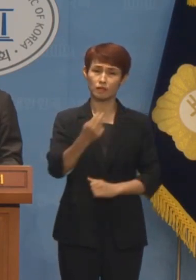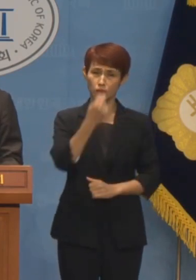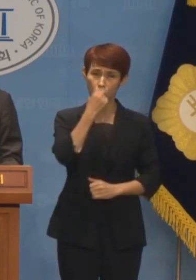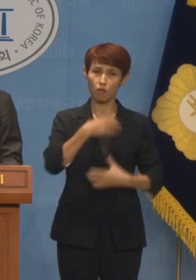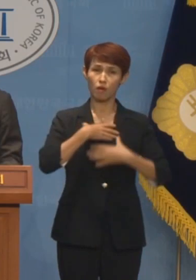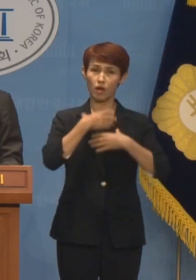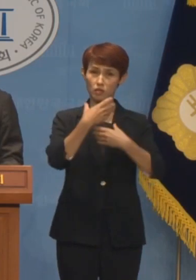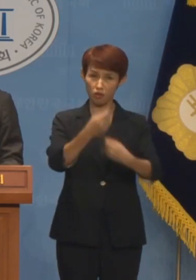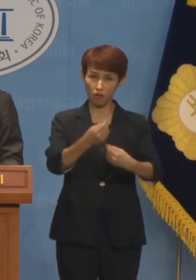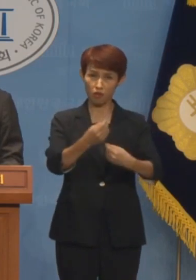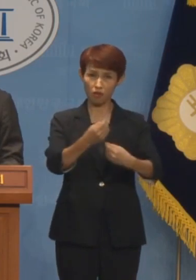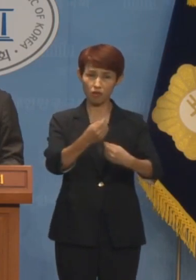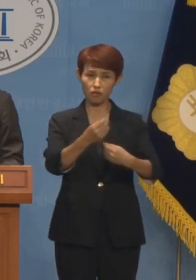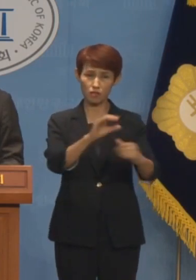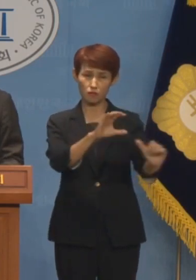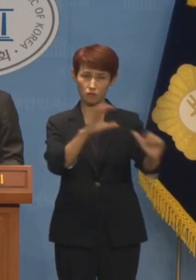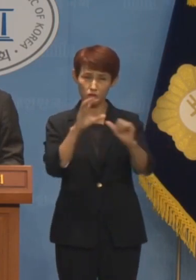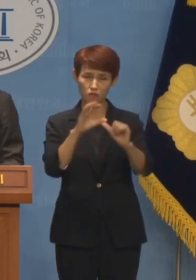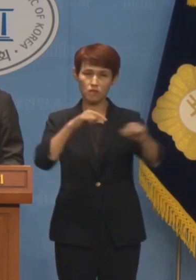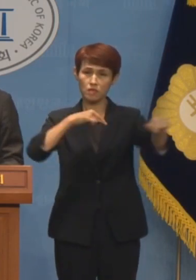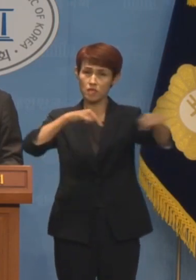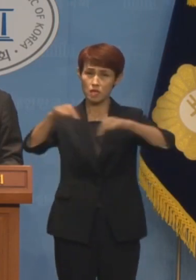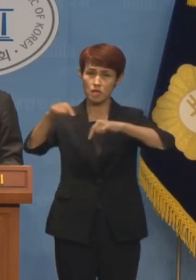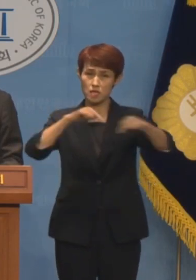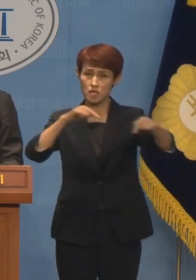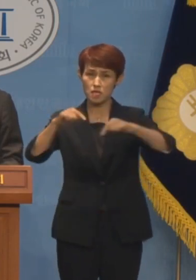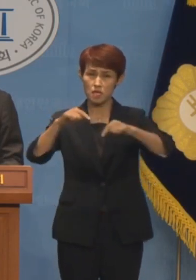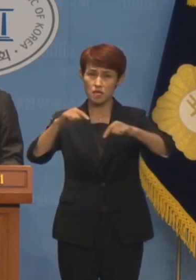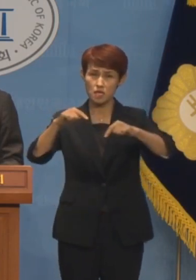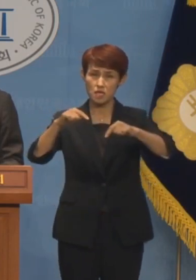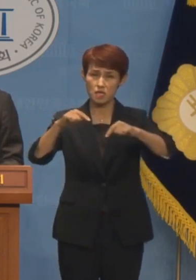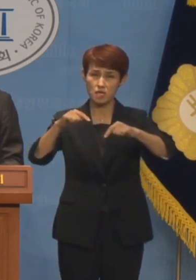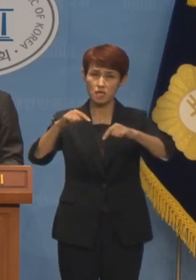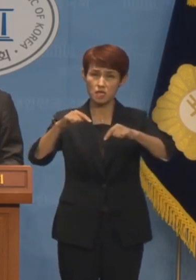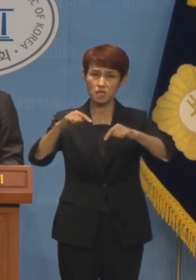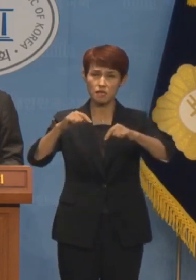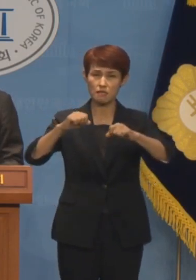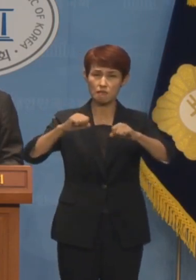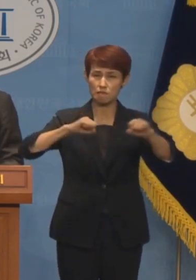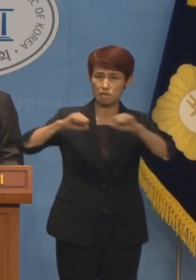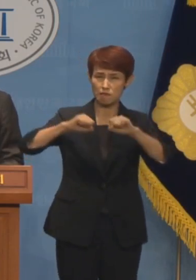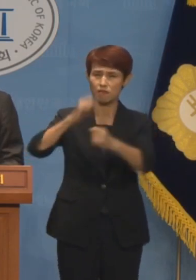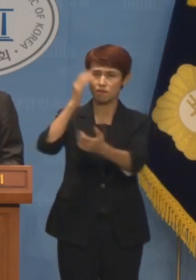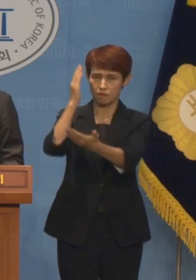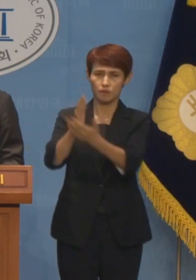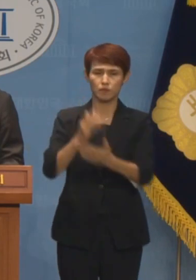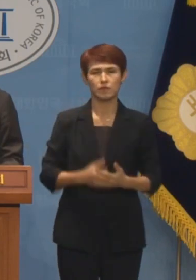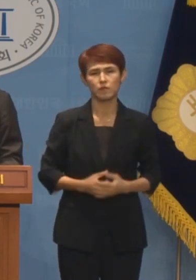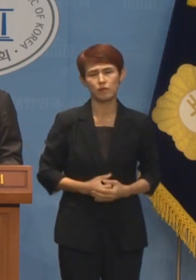안전을 담보로 하는 정치적 힘겨루기를 멈춰야 합니다.